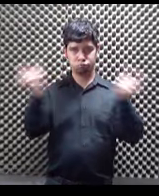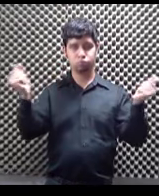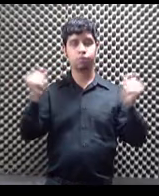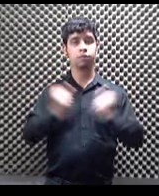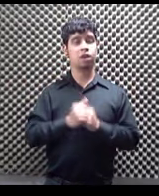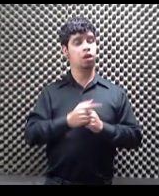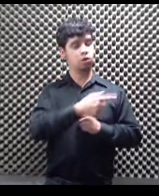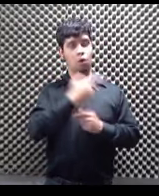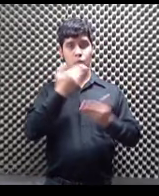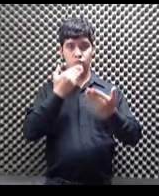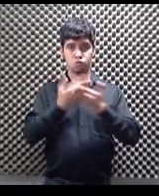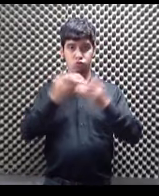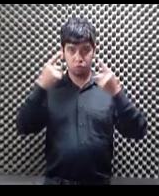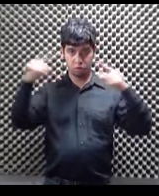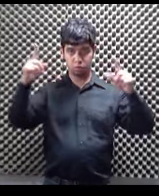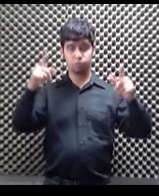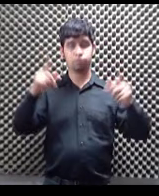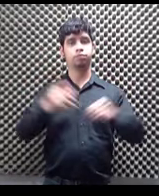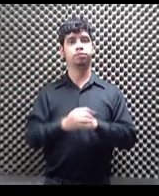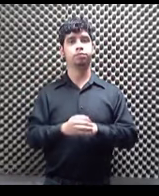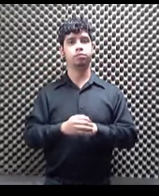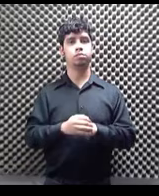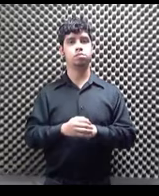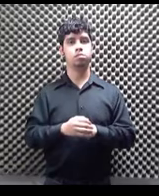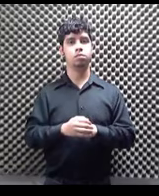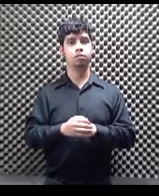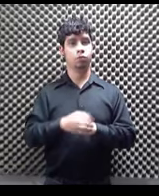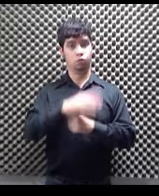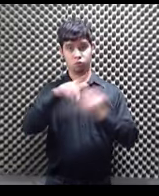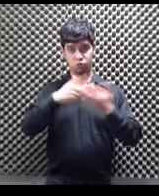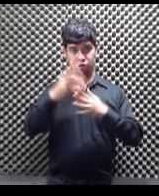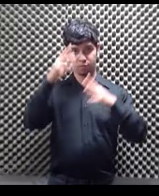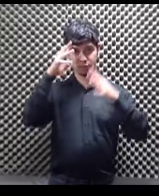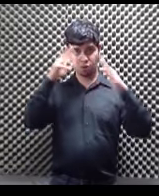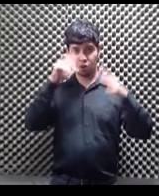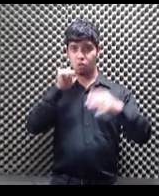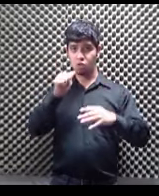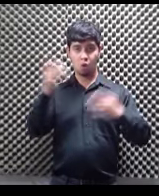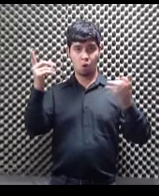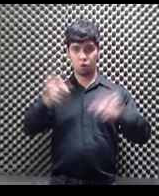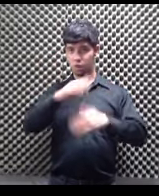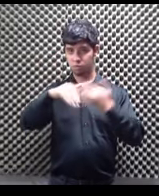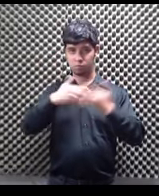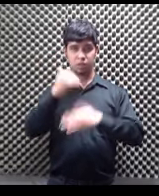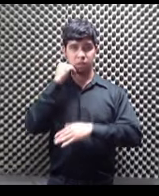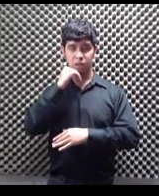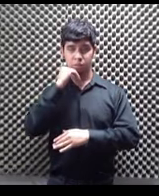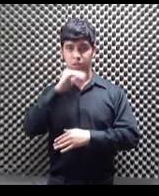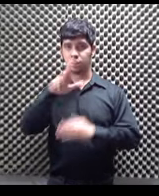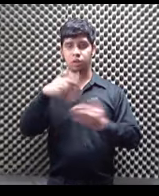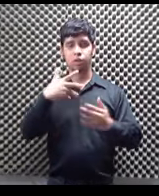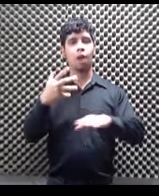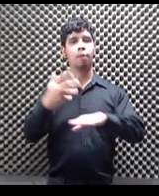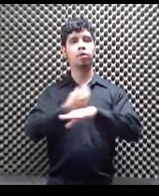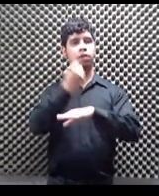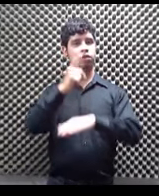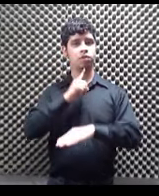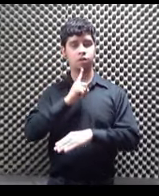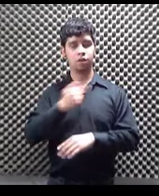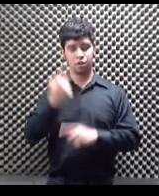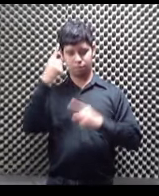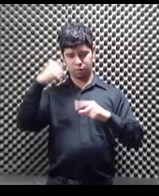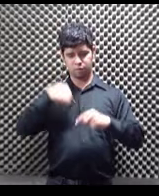éxito. Gracias. Así que esto, porque estos inventos no se dan todos los días. Sí, y hay que aprovecharlo. Es parte de lo que para mí